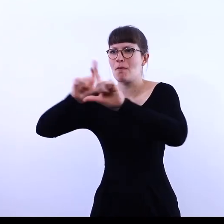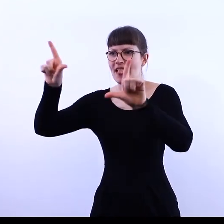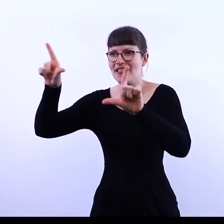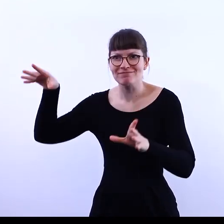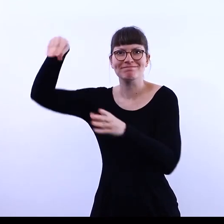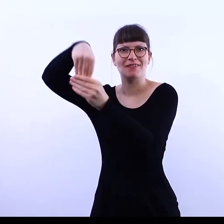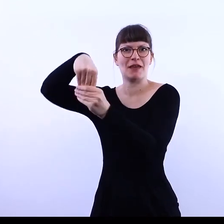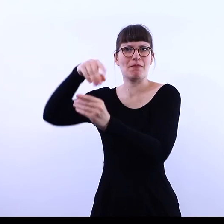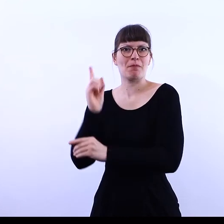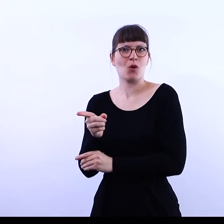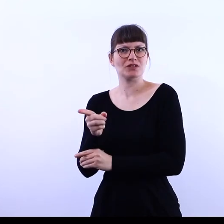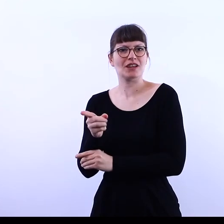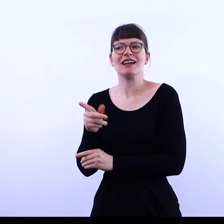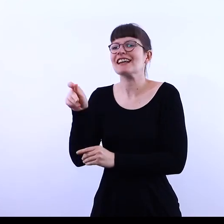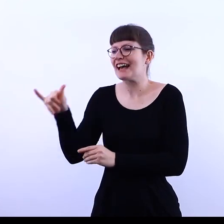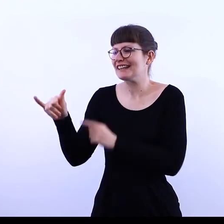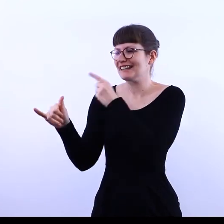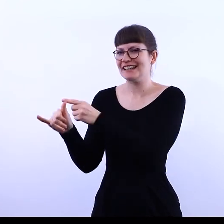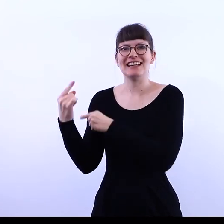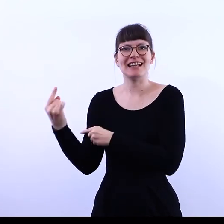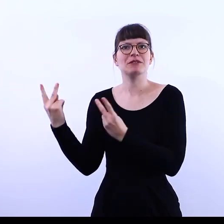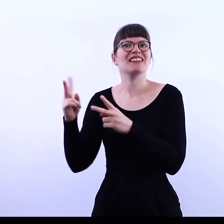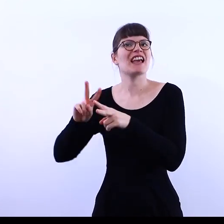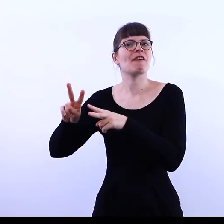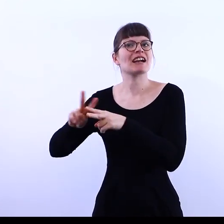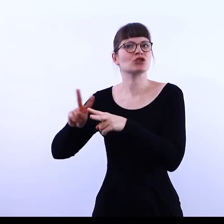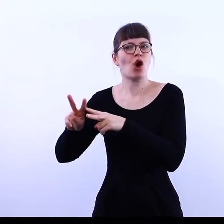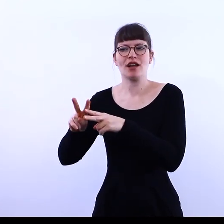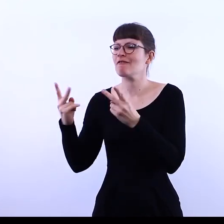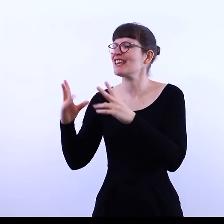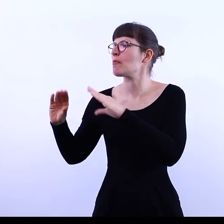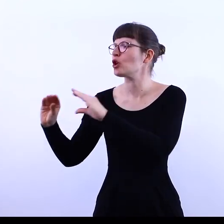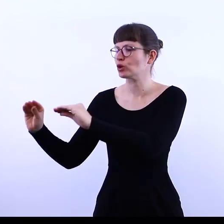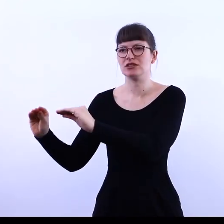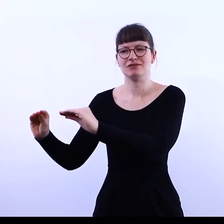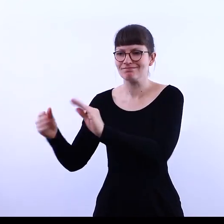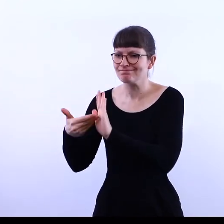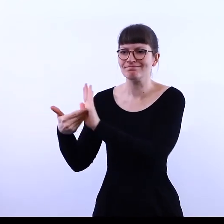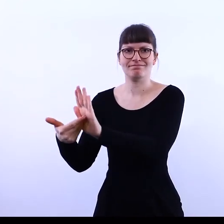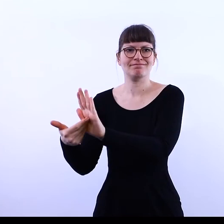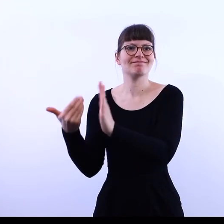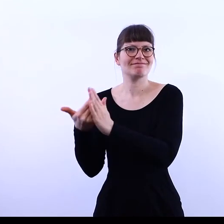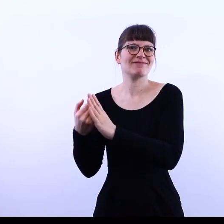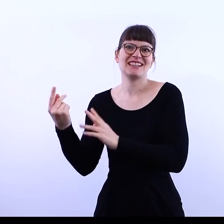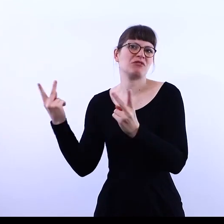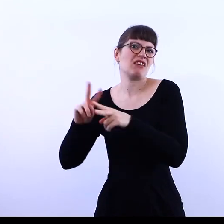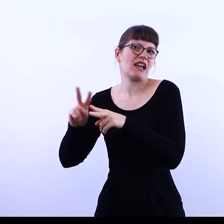und die KI quasi als Werkzeug in der Anwendung präsentiert wird. Denn das ist sie ja schlussendlich auch.